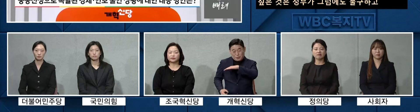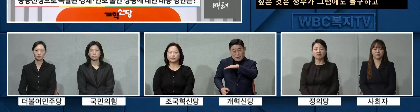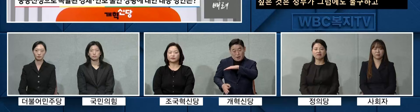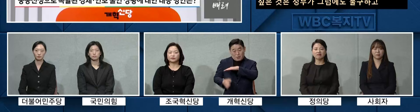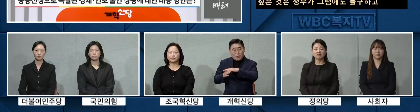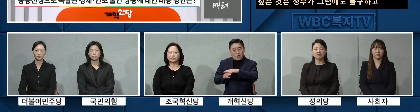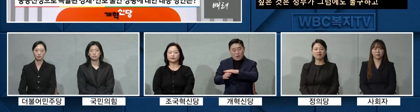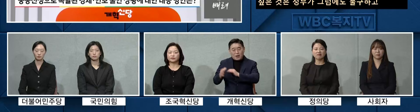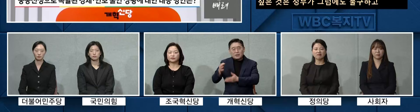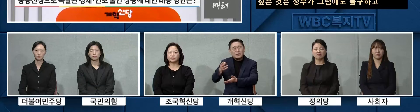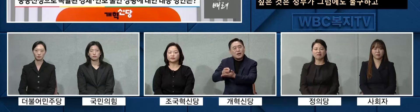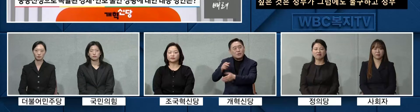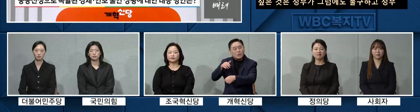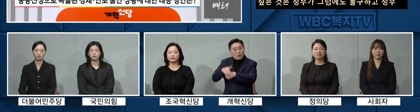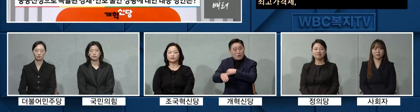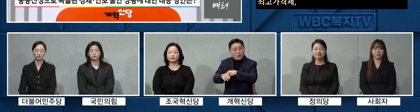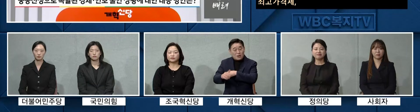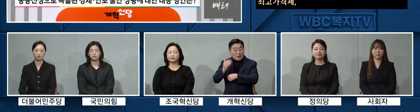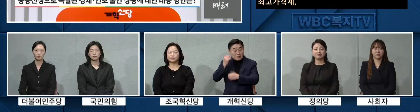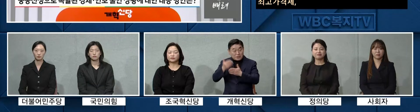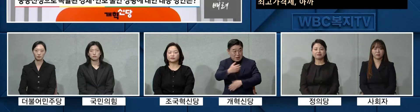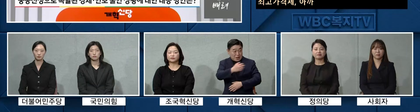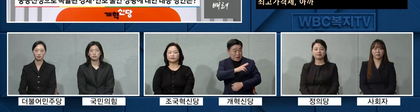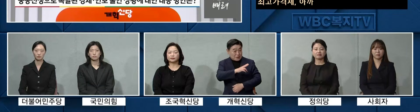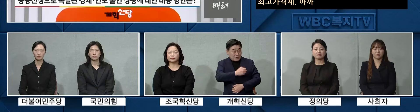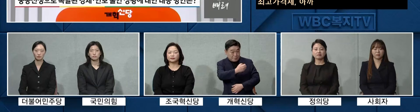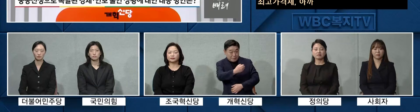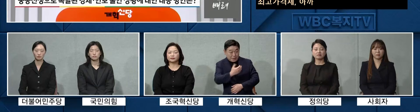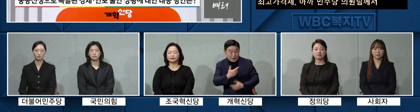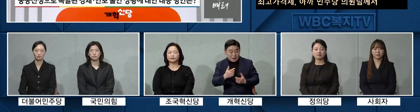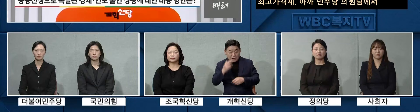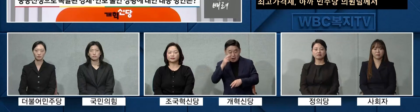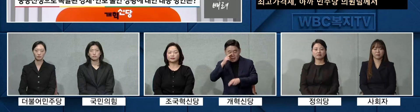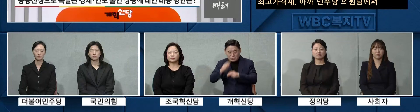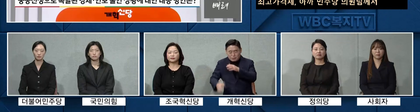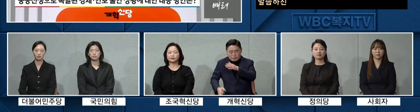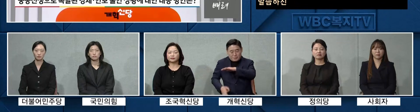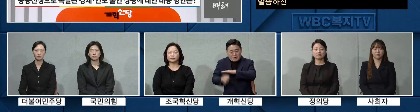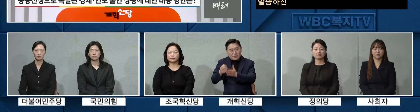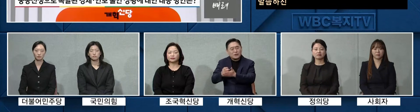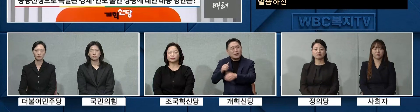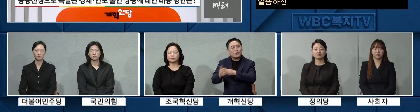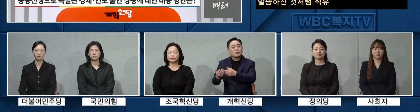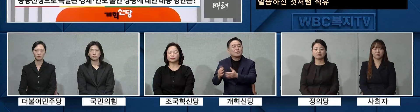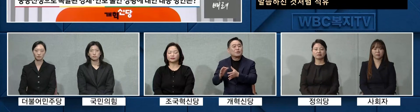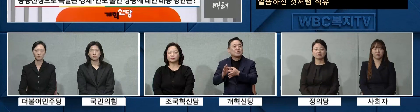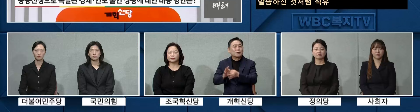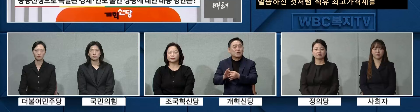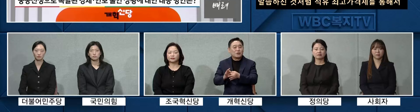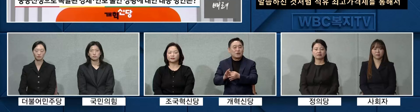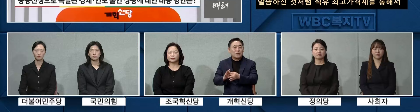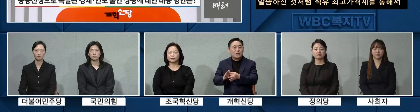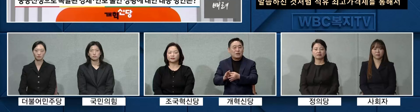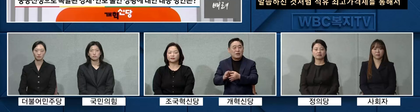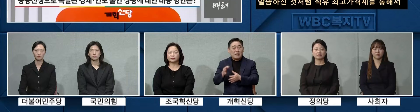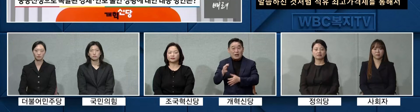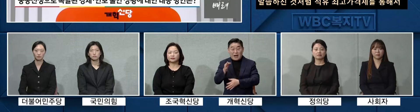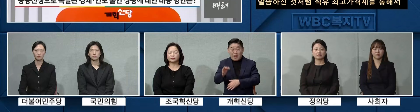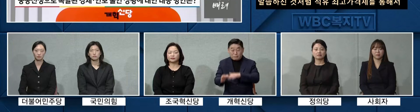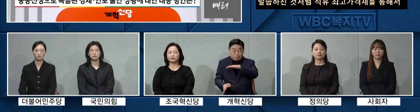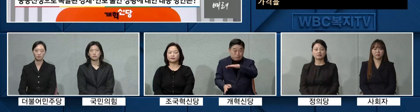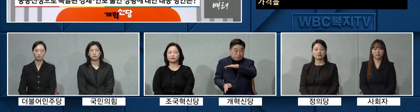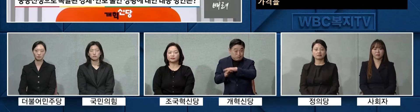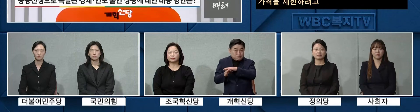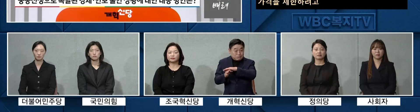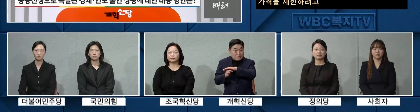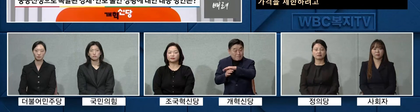아까 민주당 의원님께서 말씀하신 것처럼 석유 최고 가격제를 통해서 가격을 제한하려고 하고 있는데